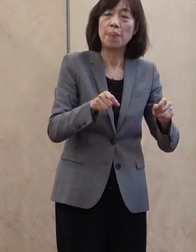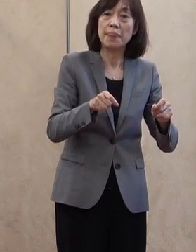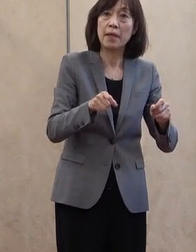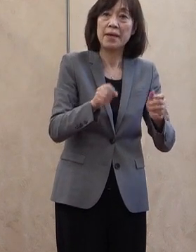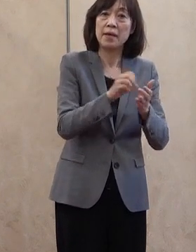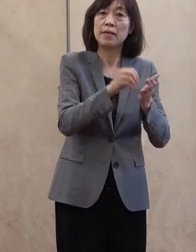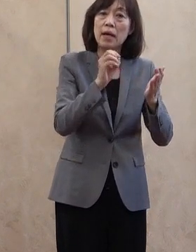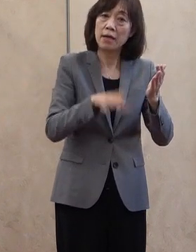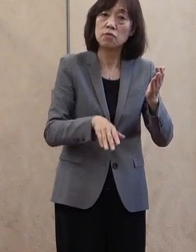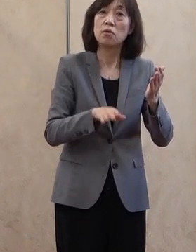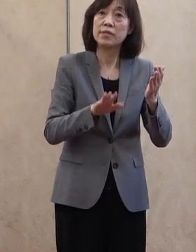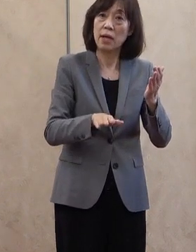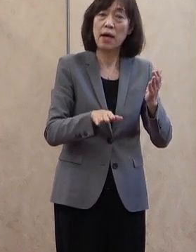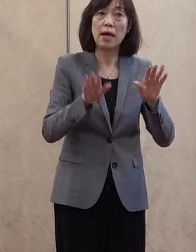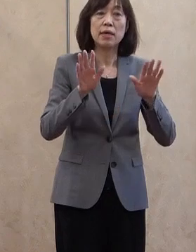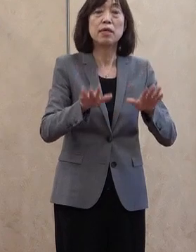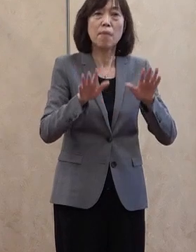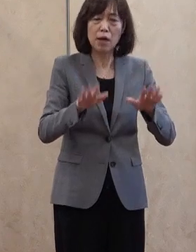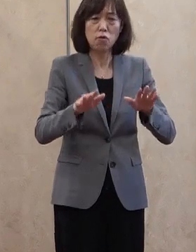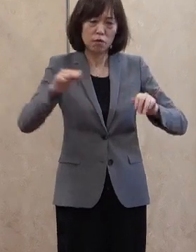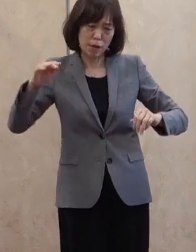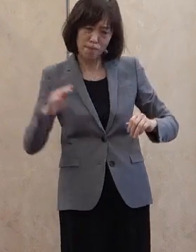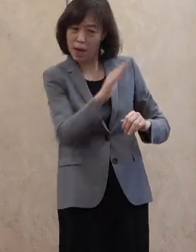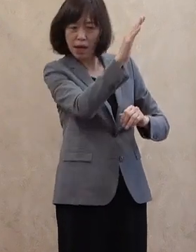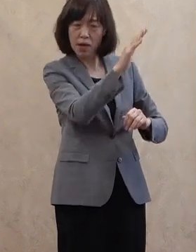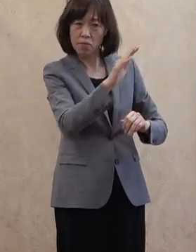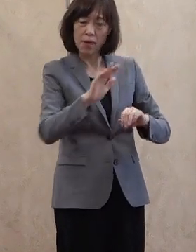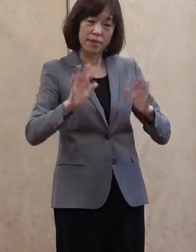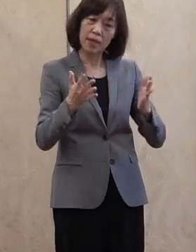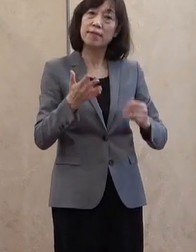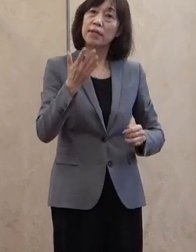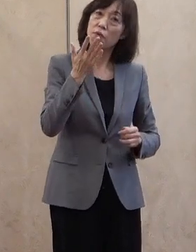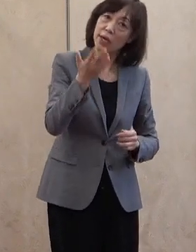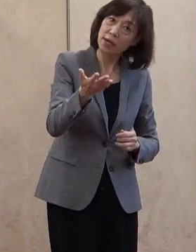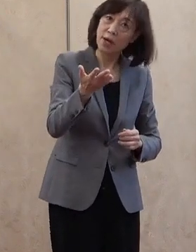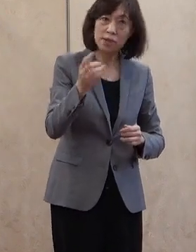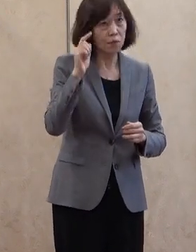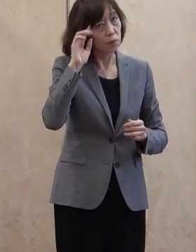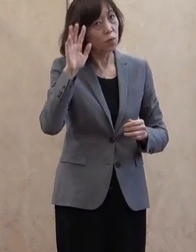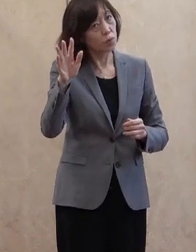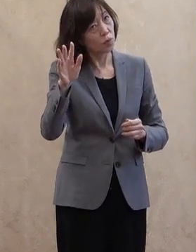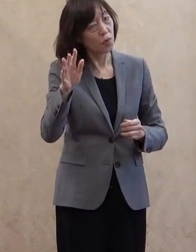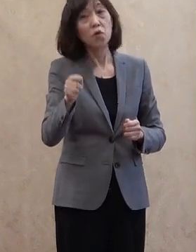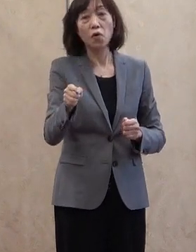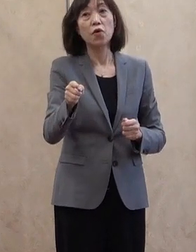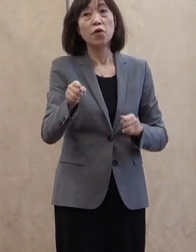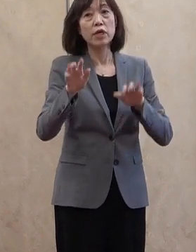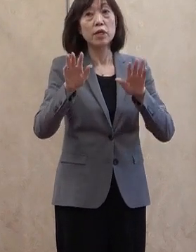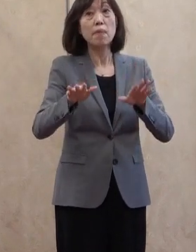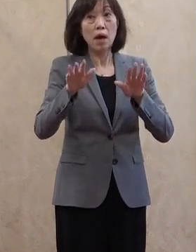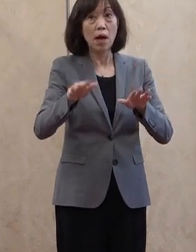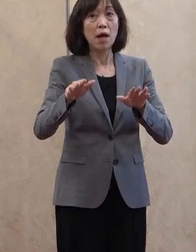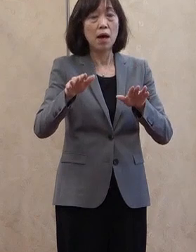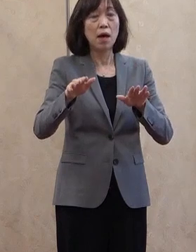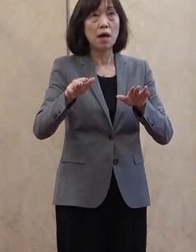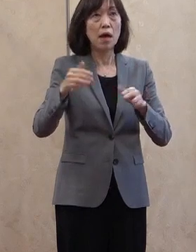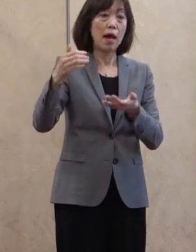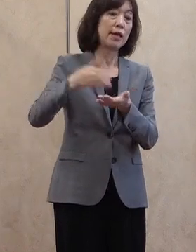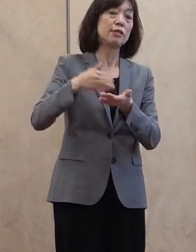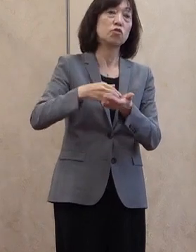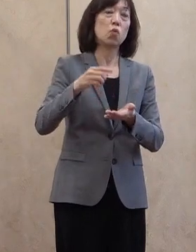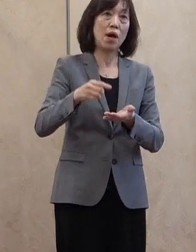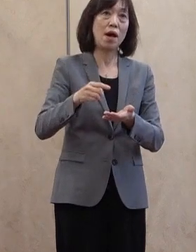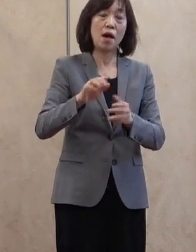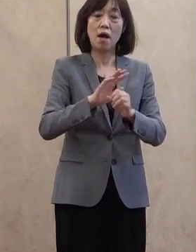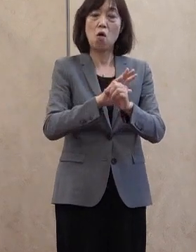解除すれば今回のような感染爆発を招かなかったんじゃないかと、今のお話とかこの、コロナウイルス